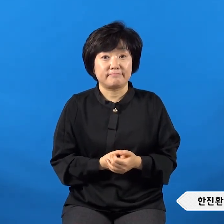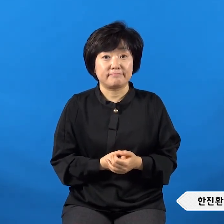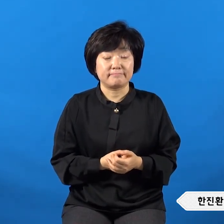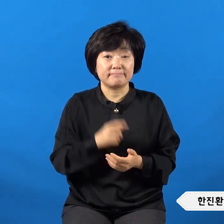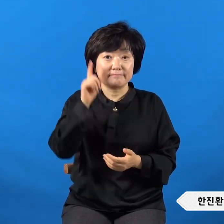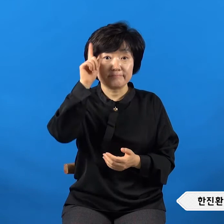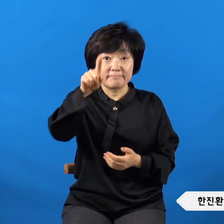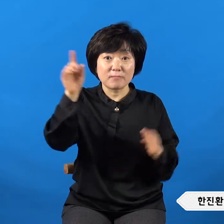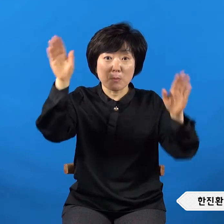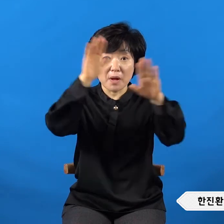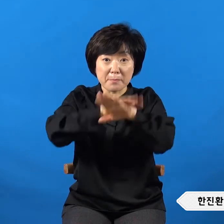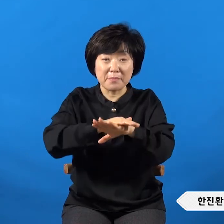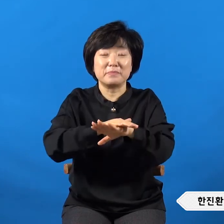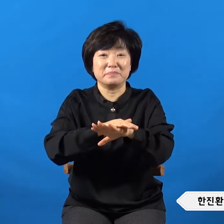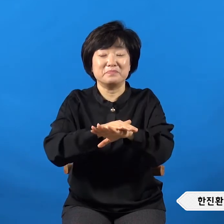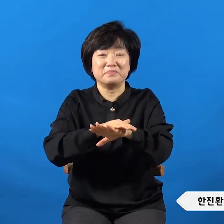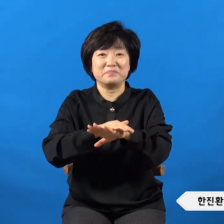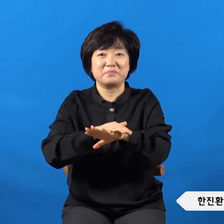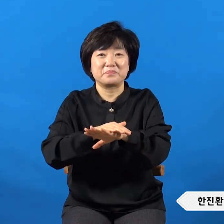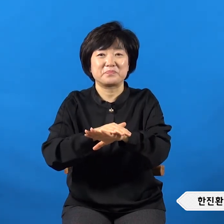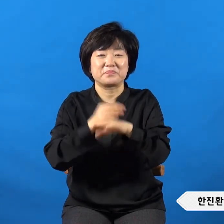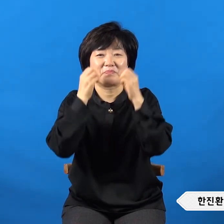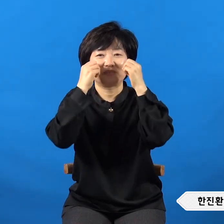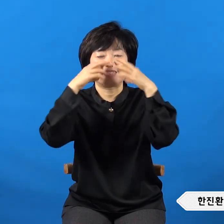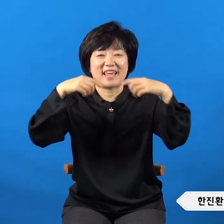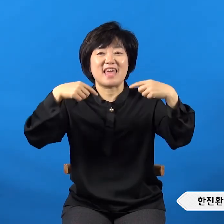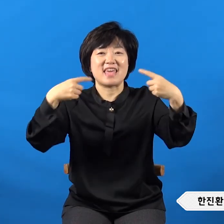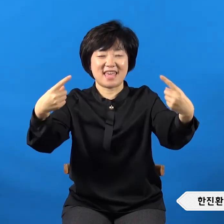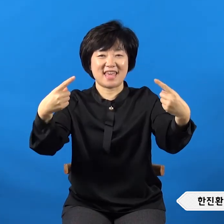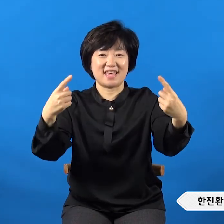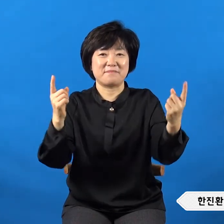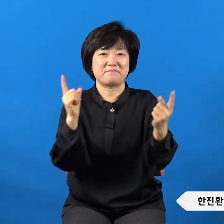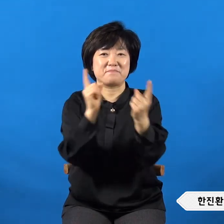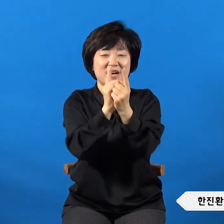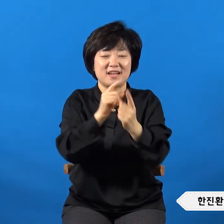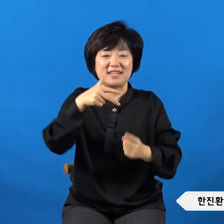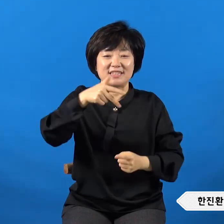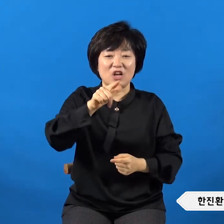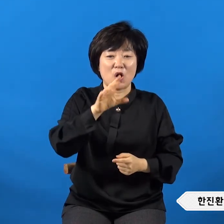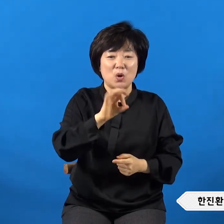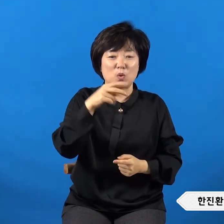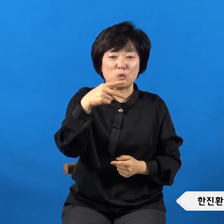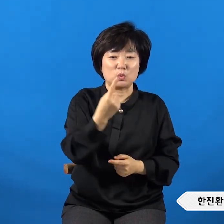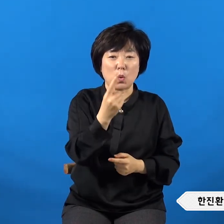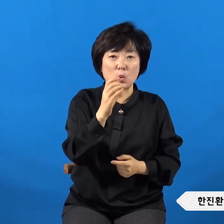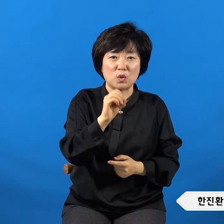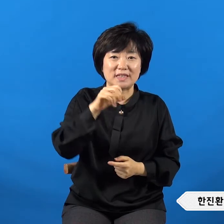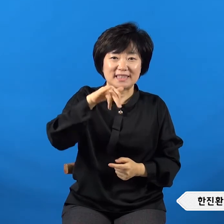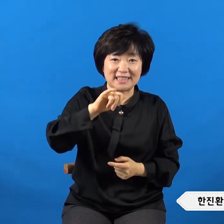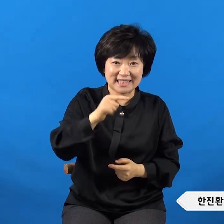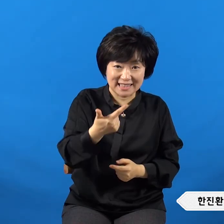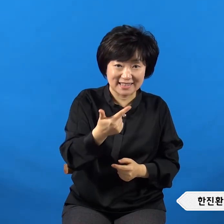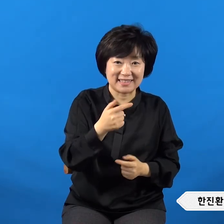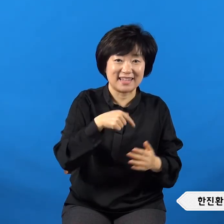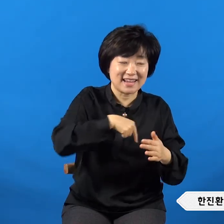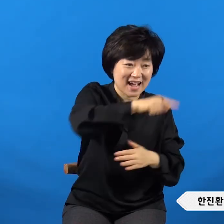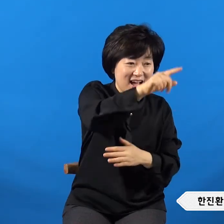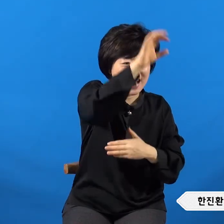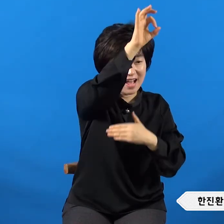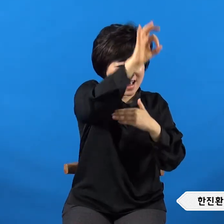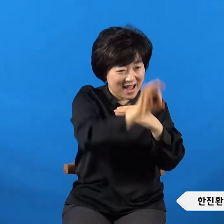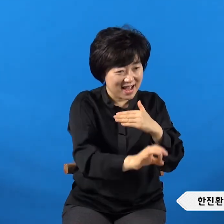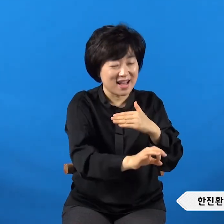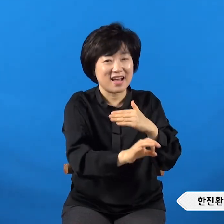이제 내일 밤이면 새해 맞이한다고 저 정동진으로도 달려가고 영덕으로도